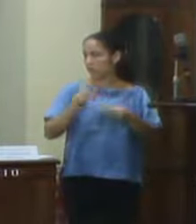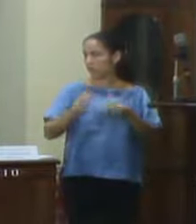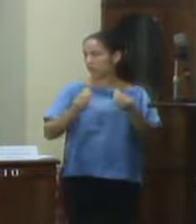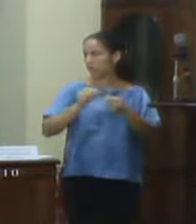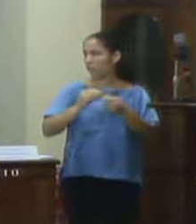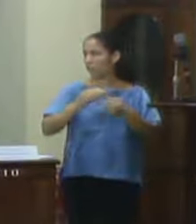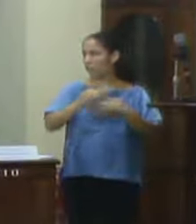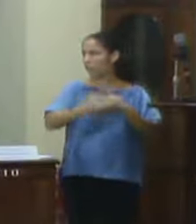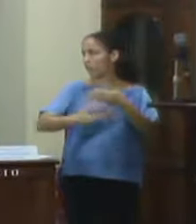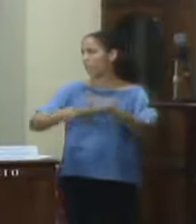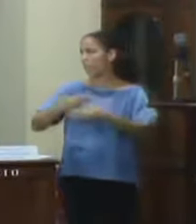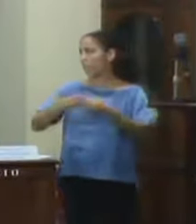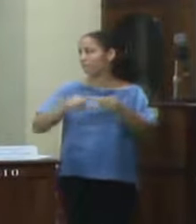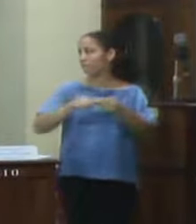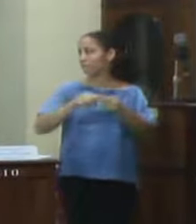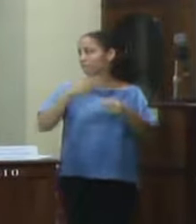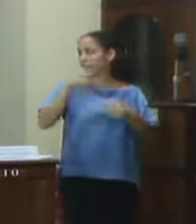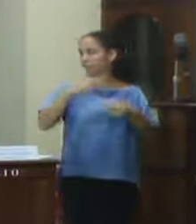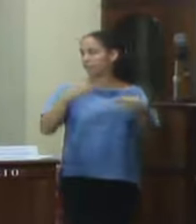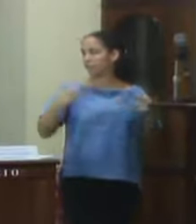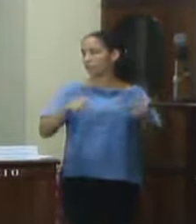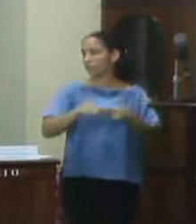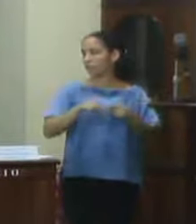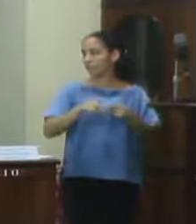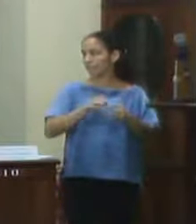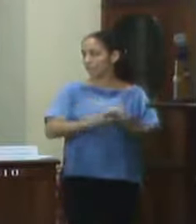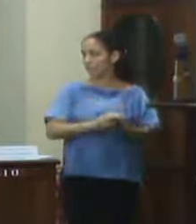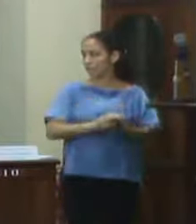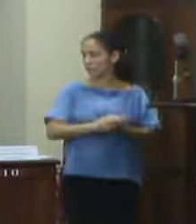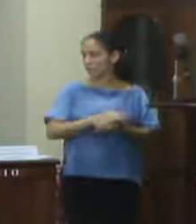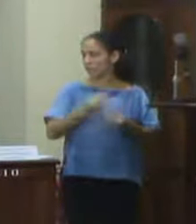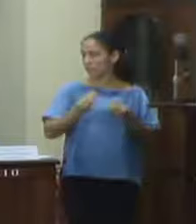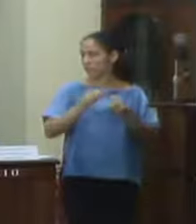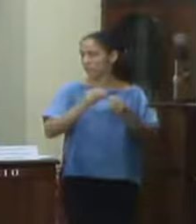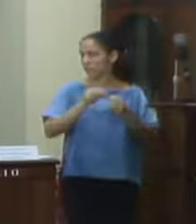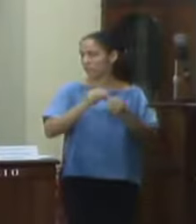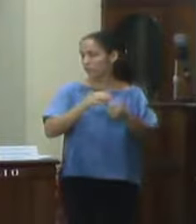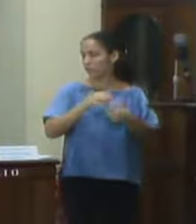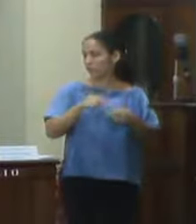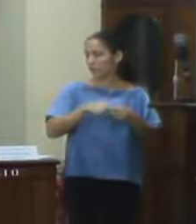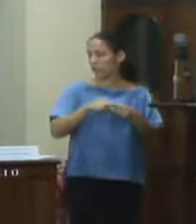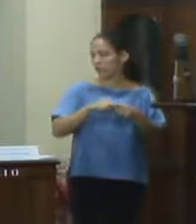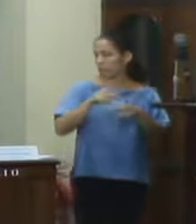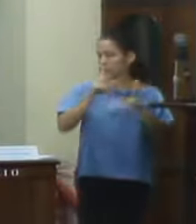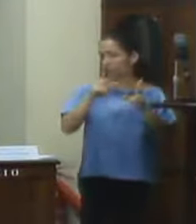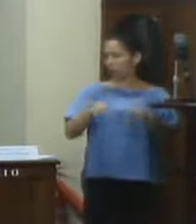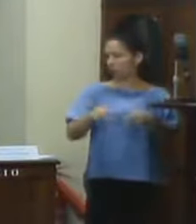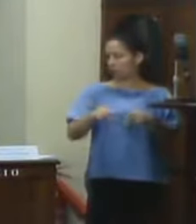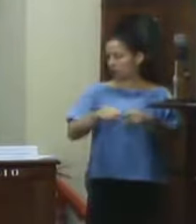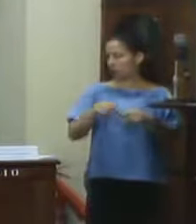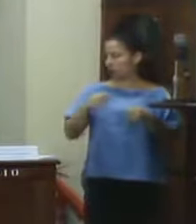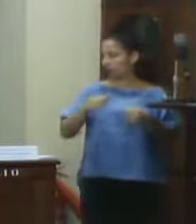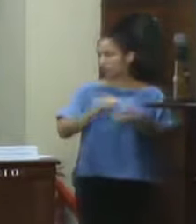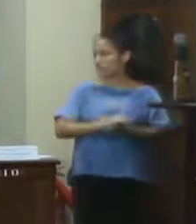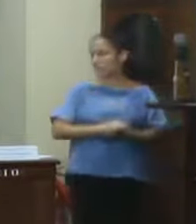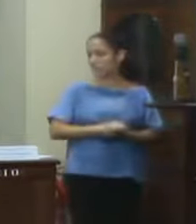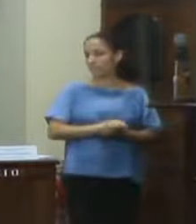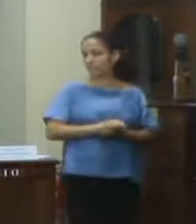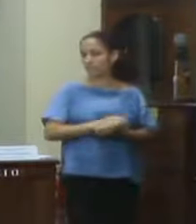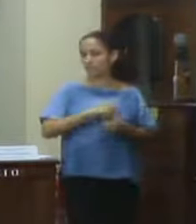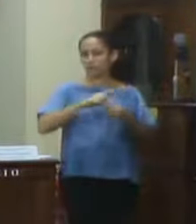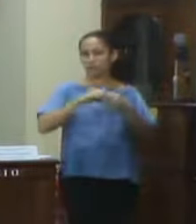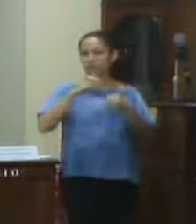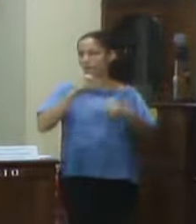termos aditivos e outros instrumentos legais, similares, congêneres ou semelhantes que se façam necessários.